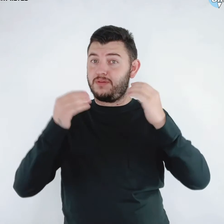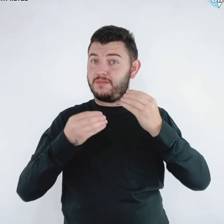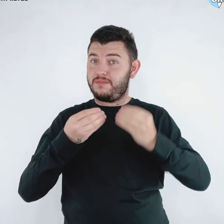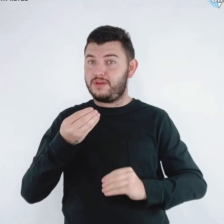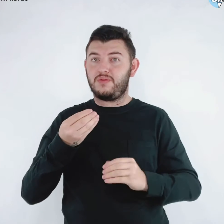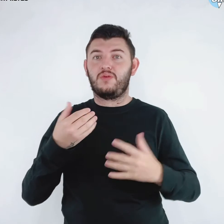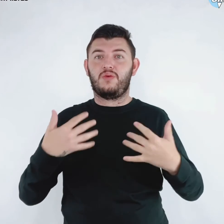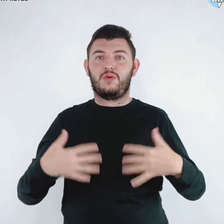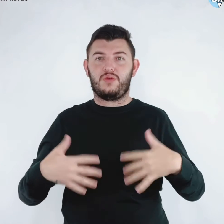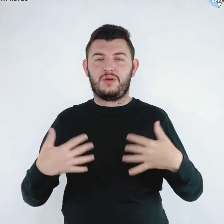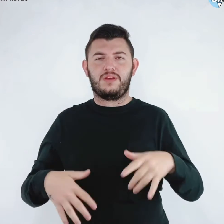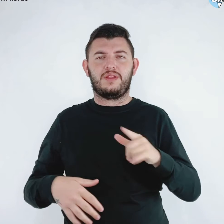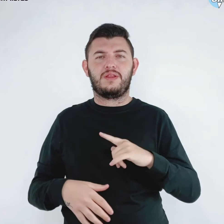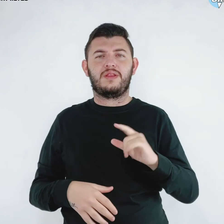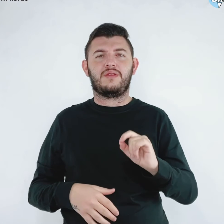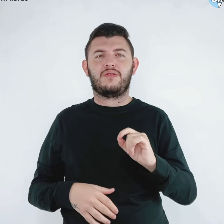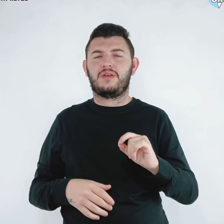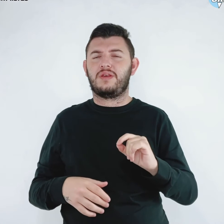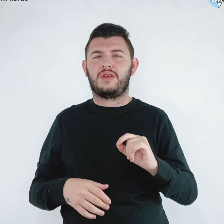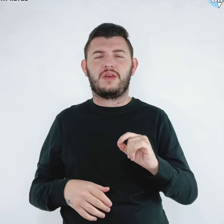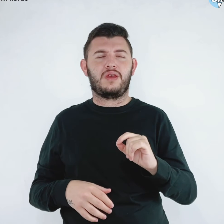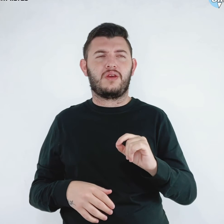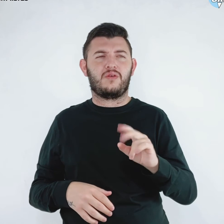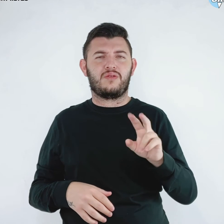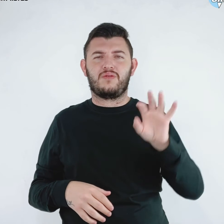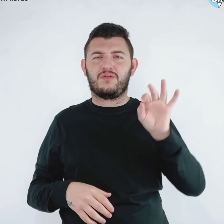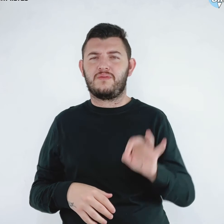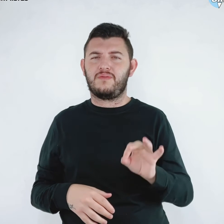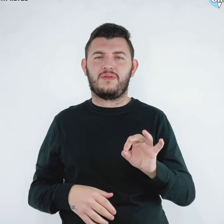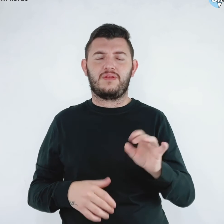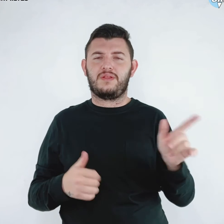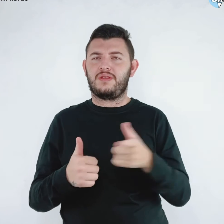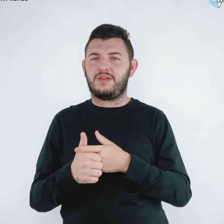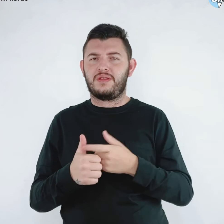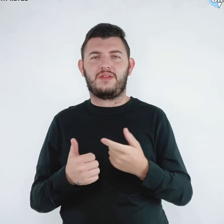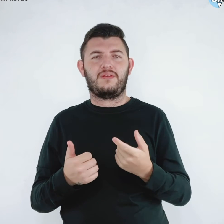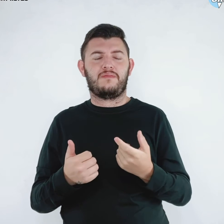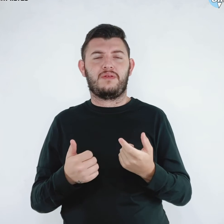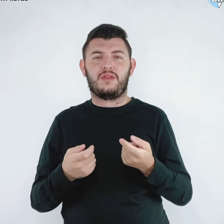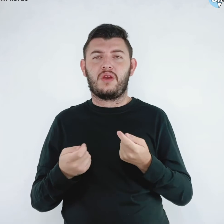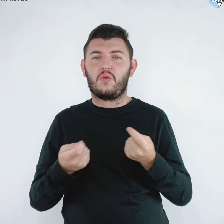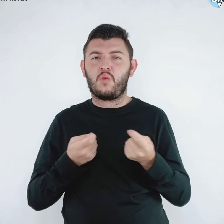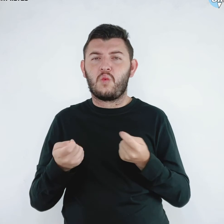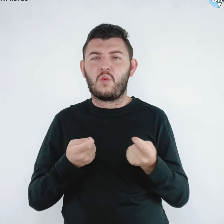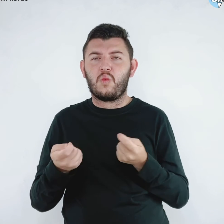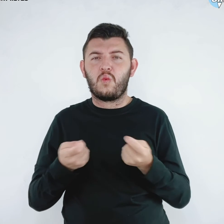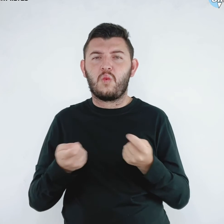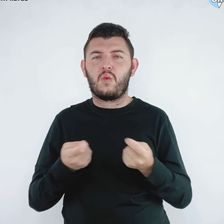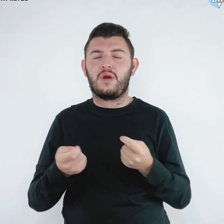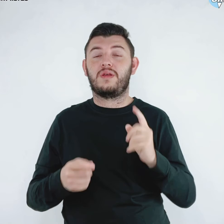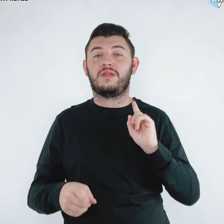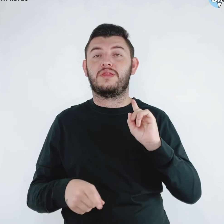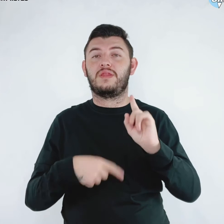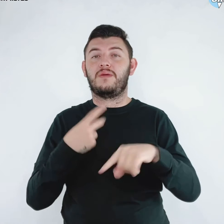mais afetada, com quase metade das despesas de custeio contingenciadas.